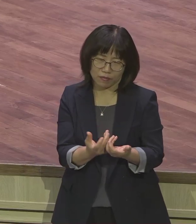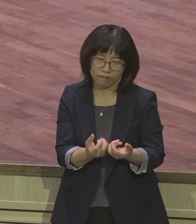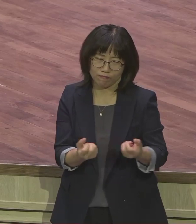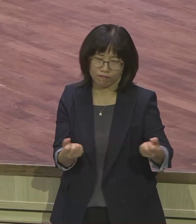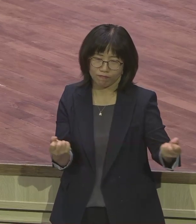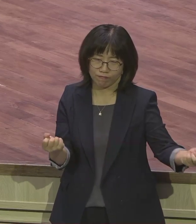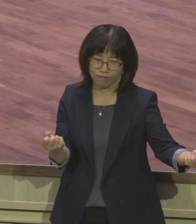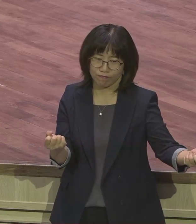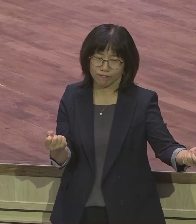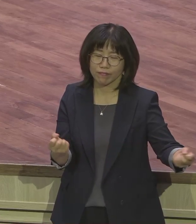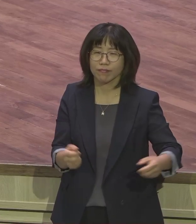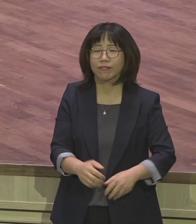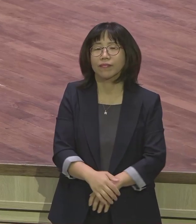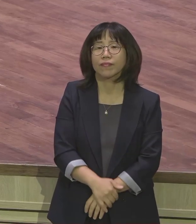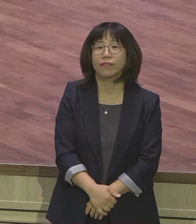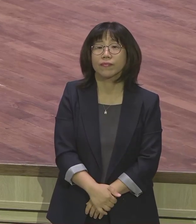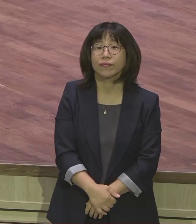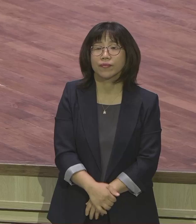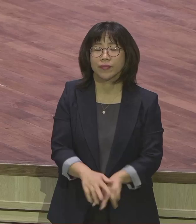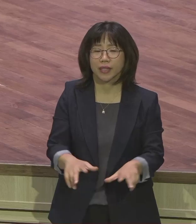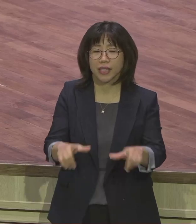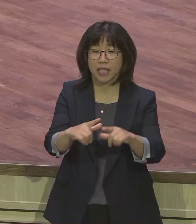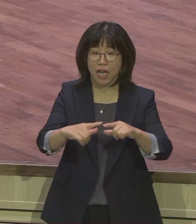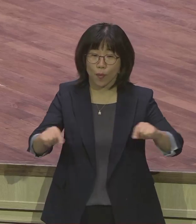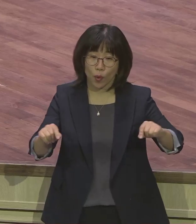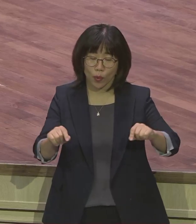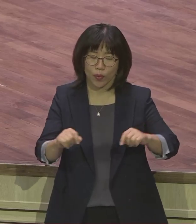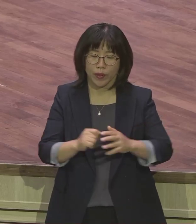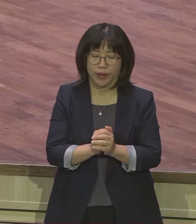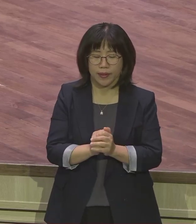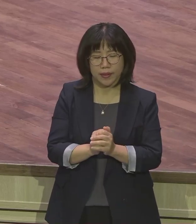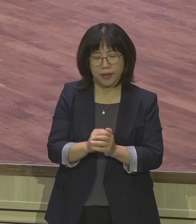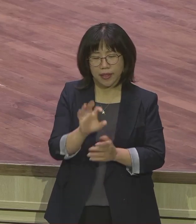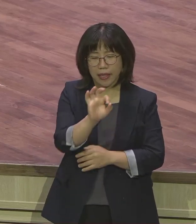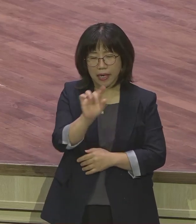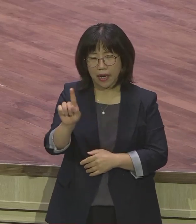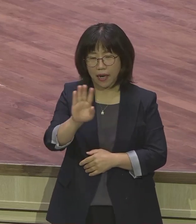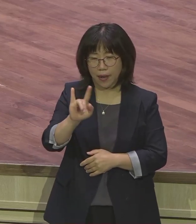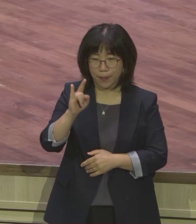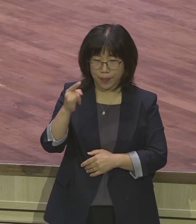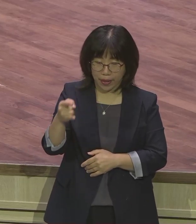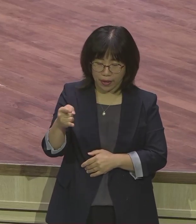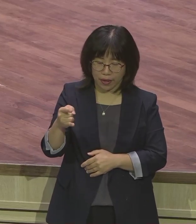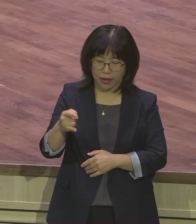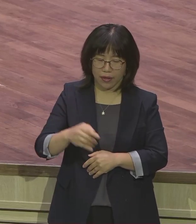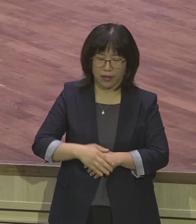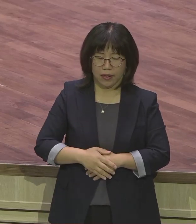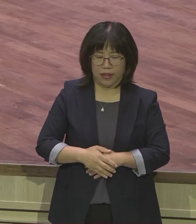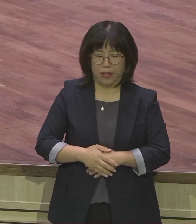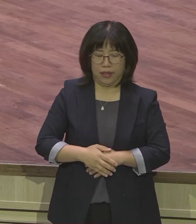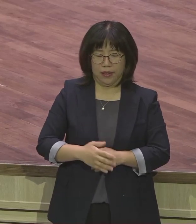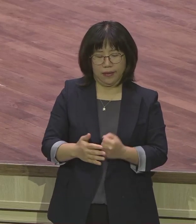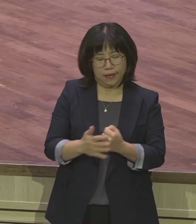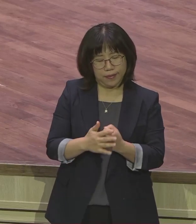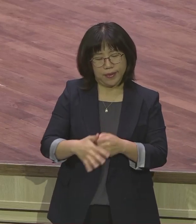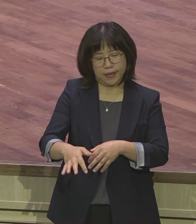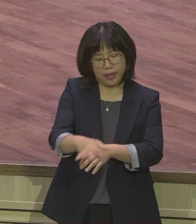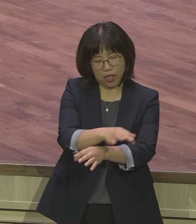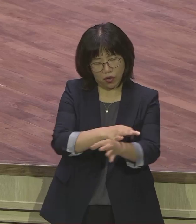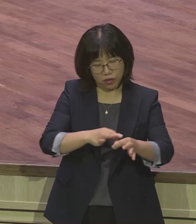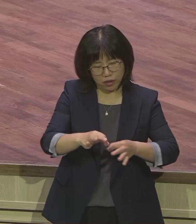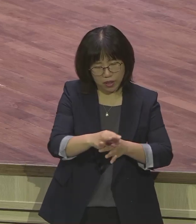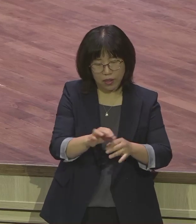상황입니다. 일본 아베 정권이 들어선 이후로 경제적 갈등과 함께